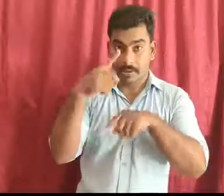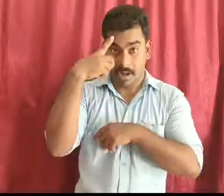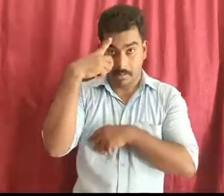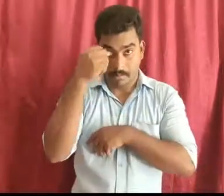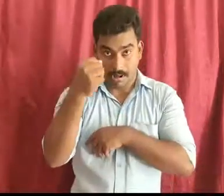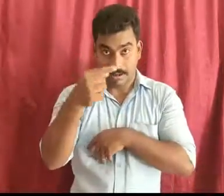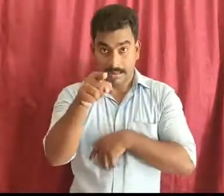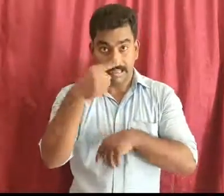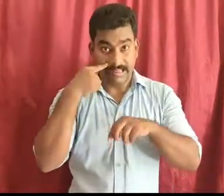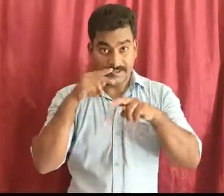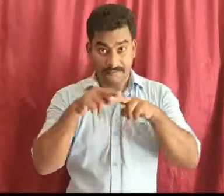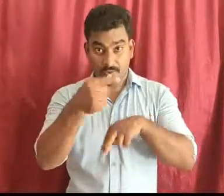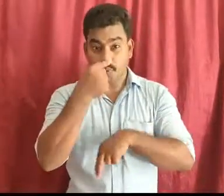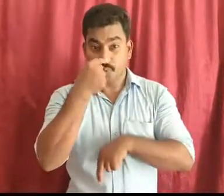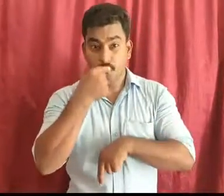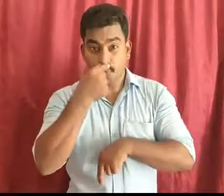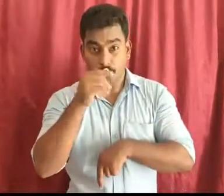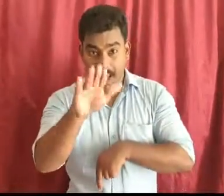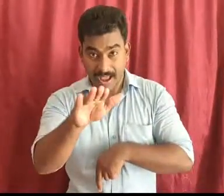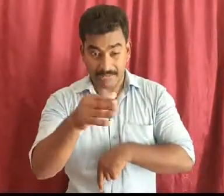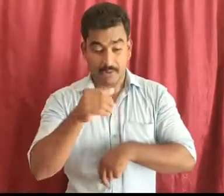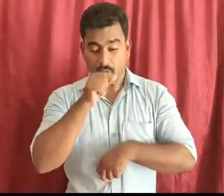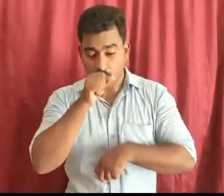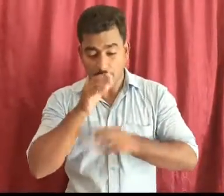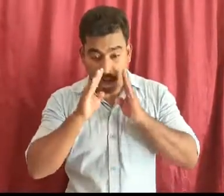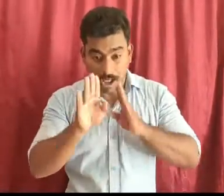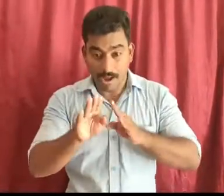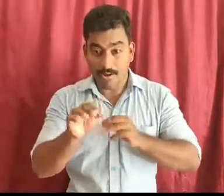പ്രായമുള്ളവരുടെ അടുത്ത് പോകരുത്.